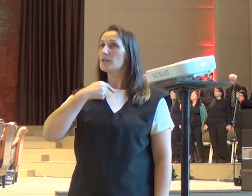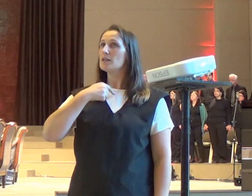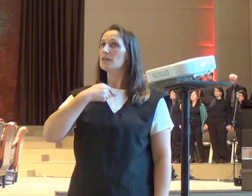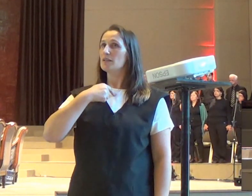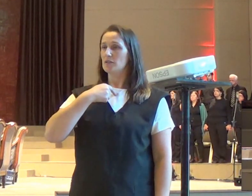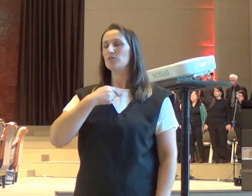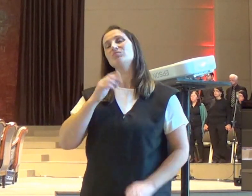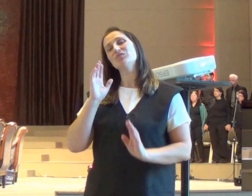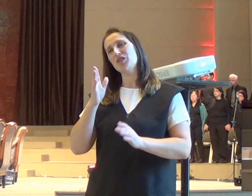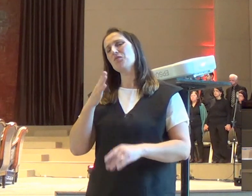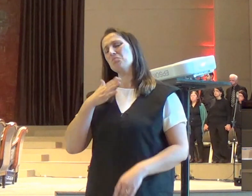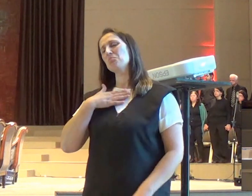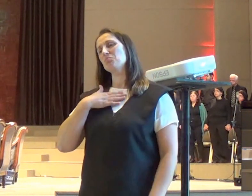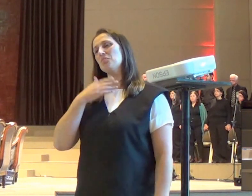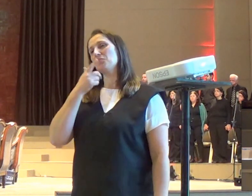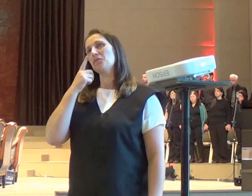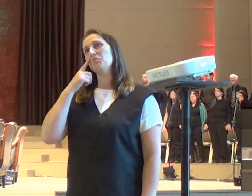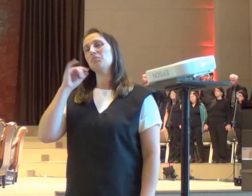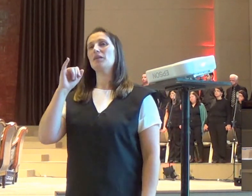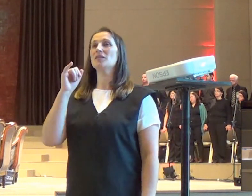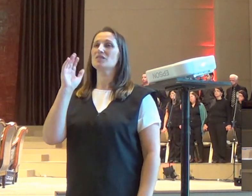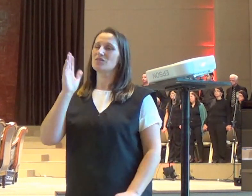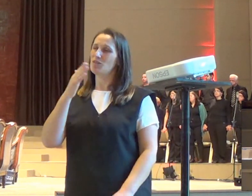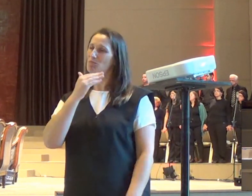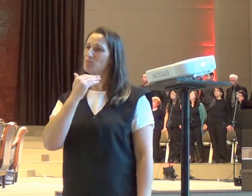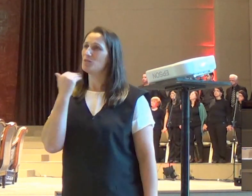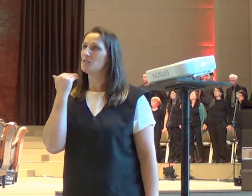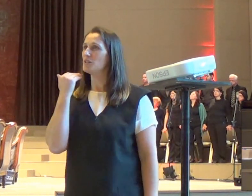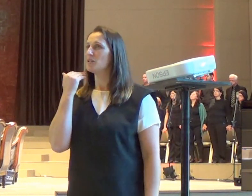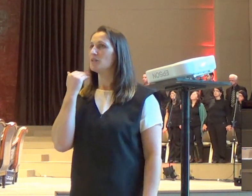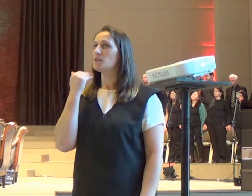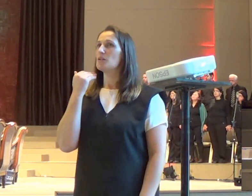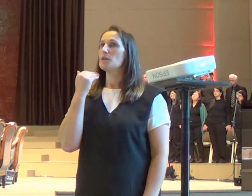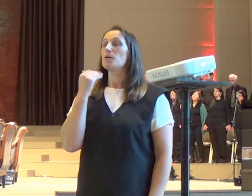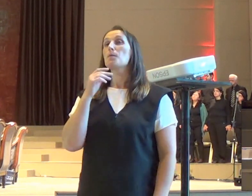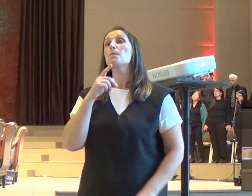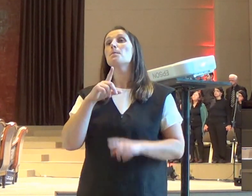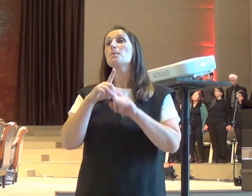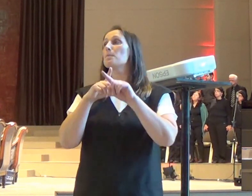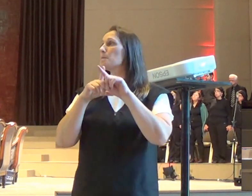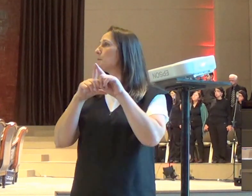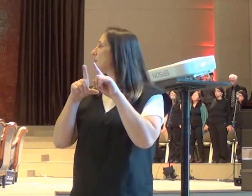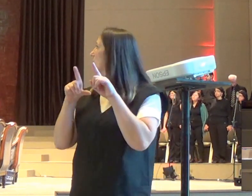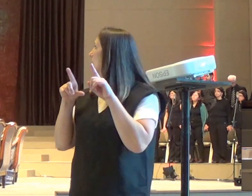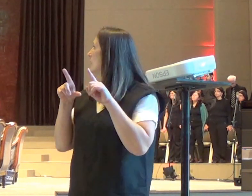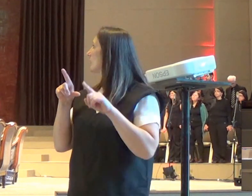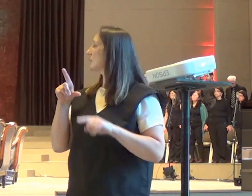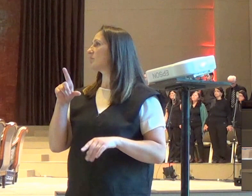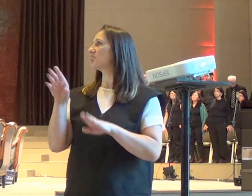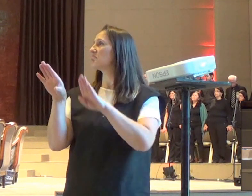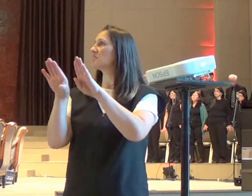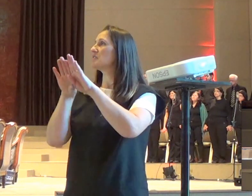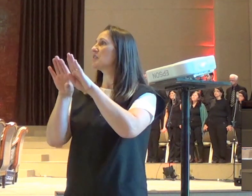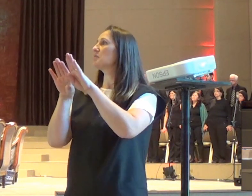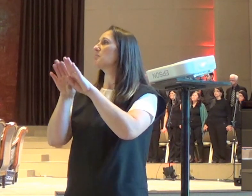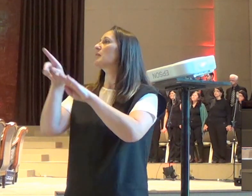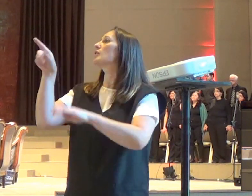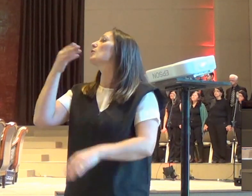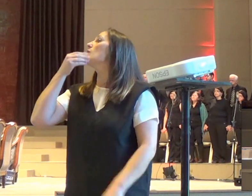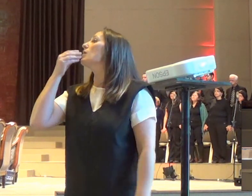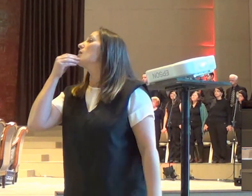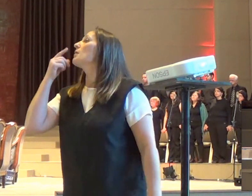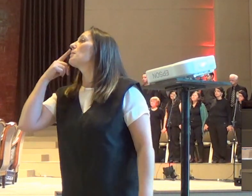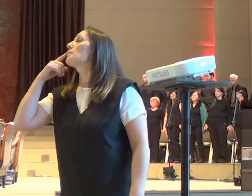papais falecidos estou lembrando aqui do seu papai sério aquele homem tão bonito tão especial